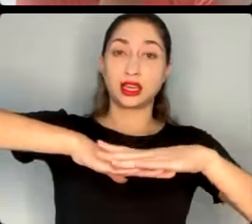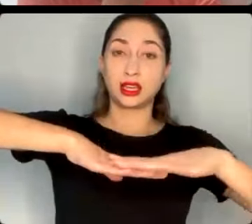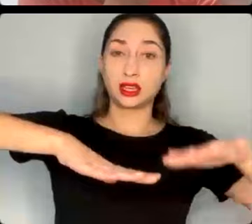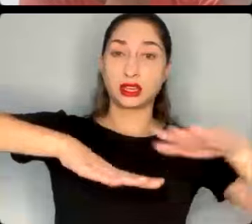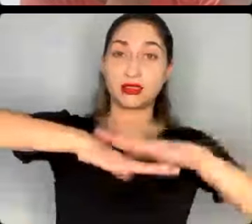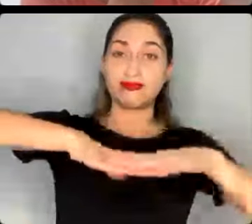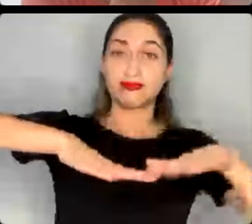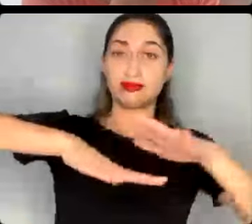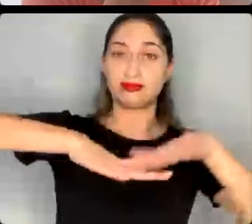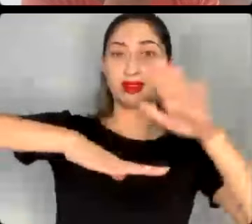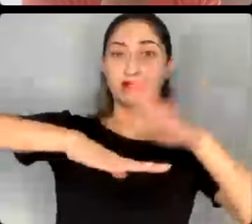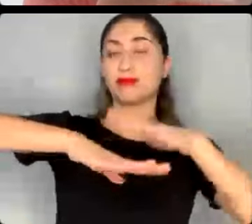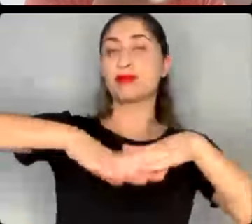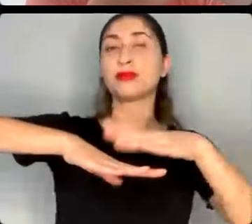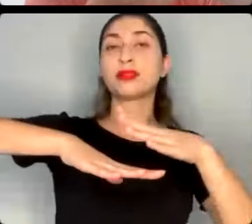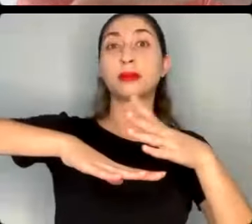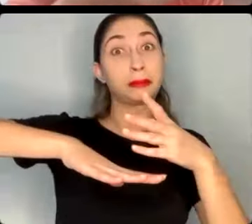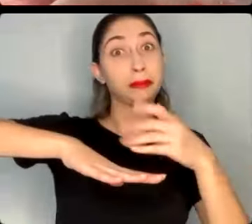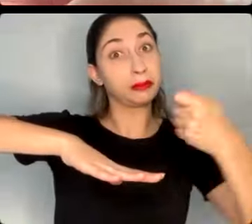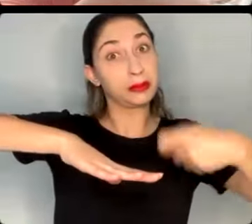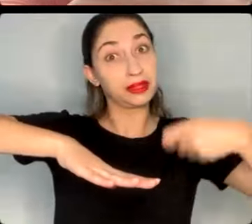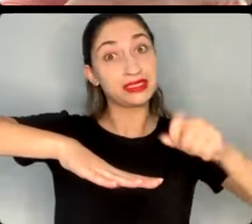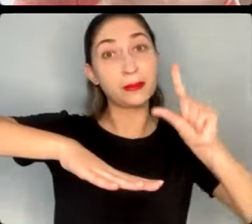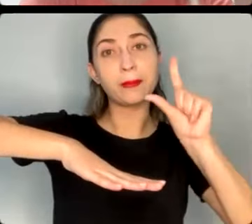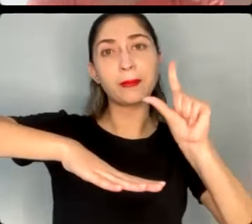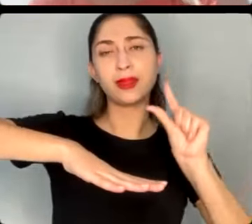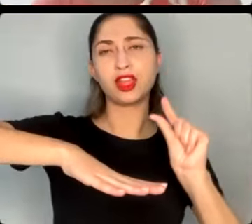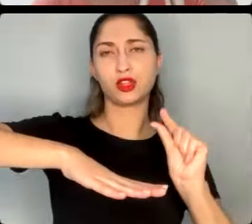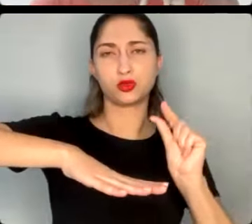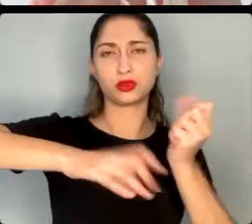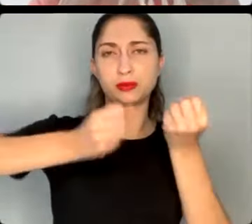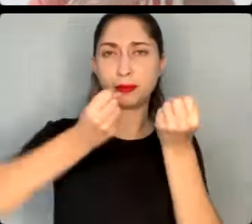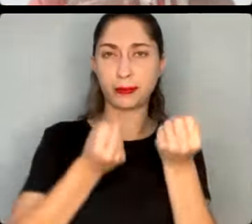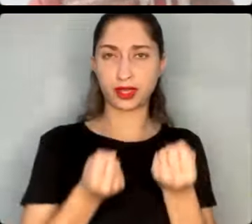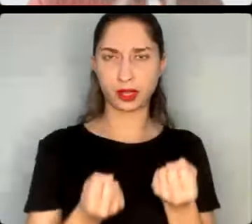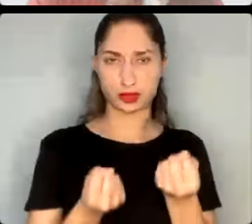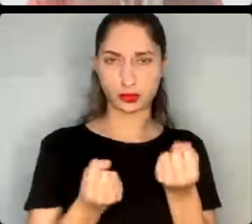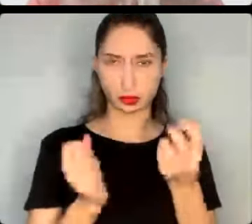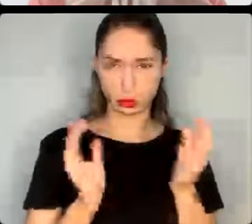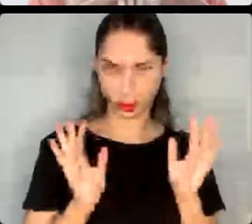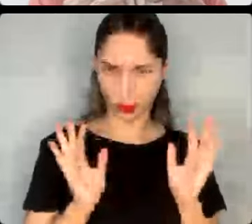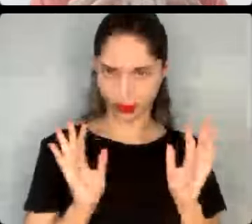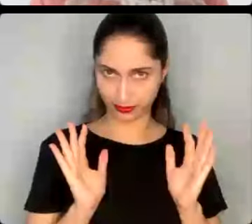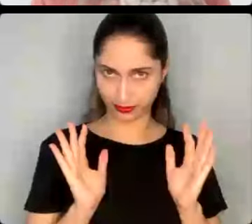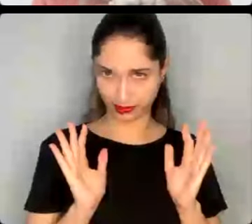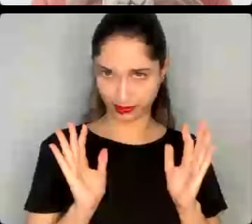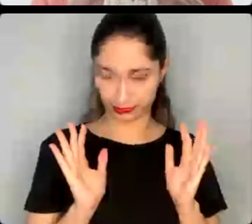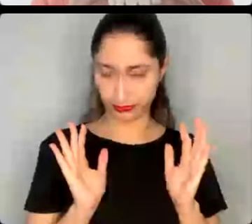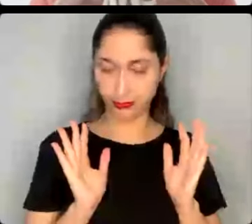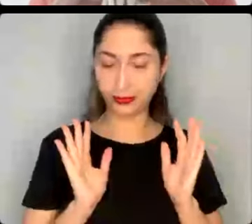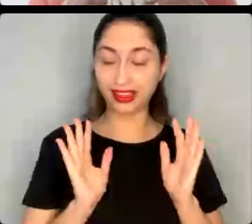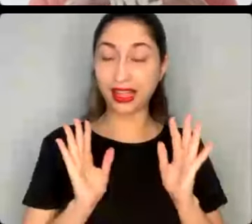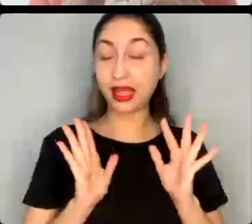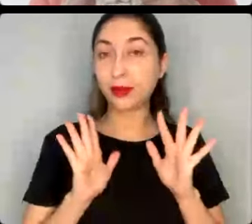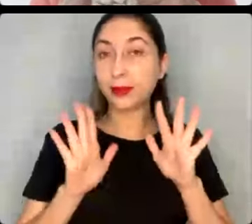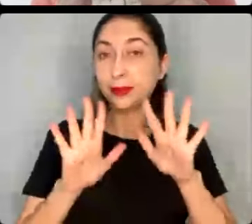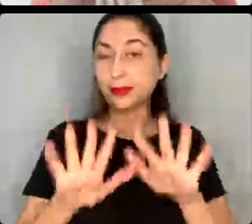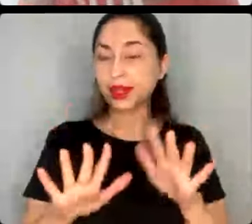receber menos peso, né? E serviriam para a gente impulsionar a pisada. Então, eu quero fazer